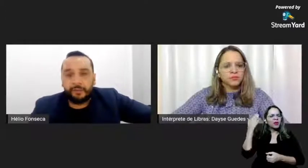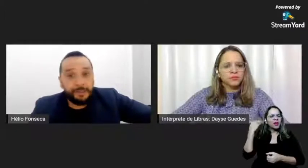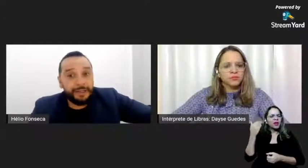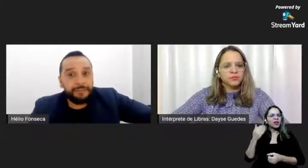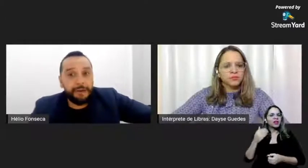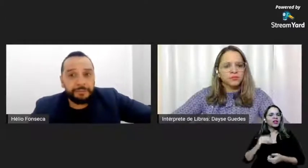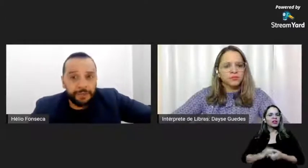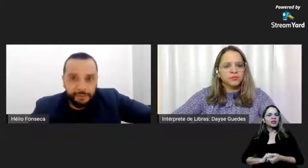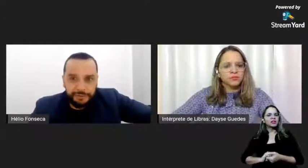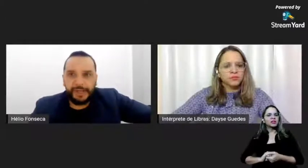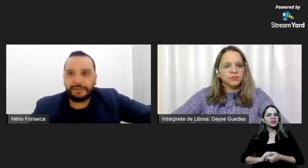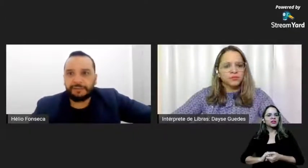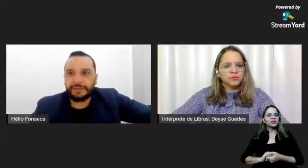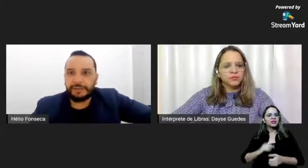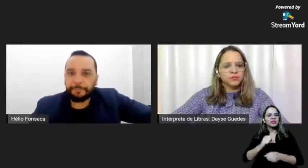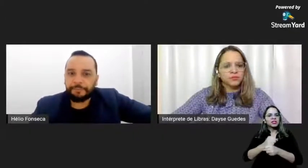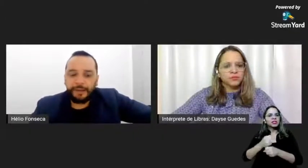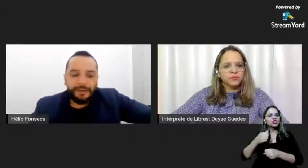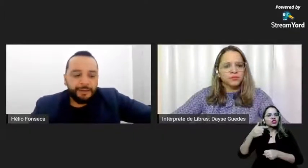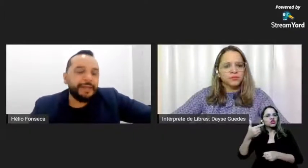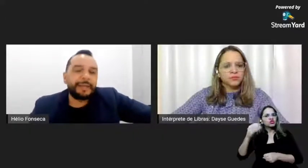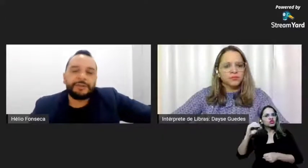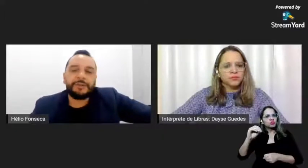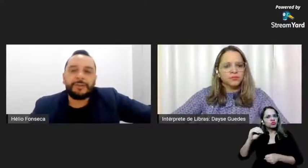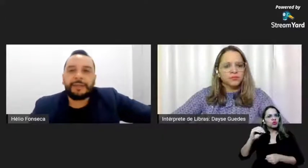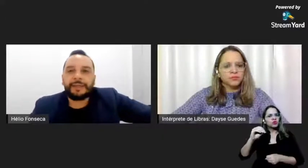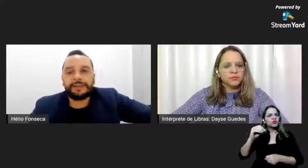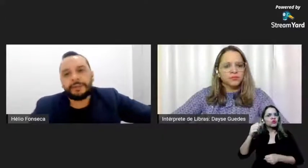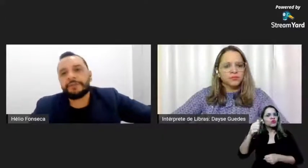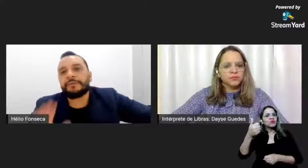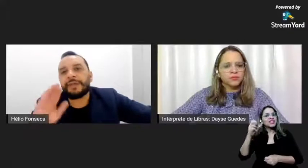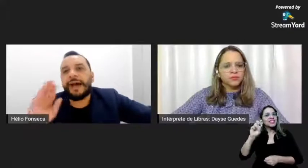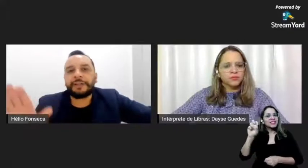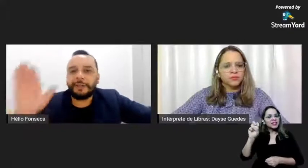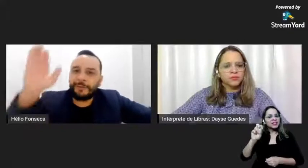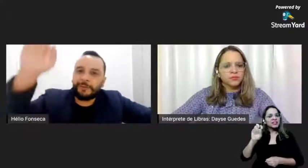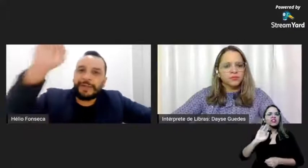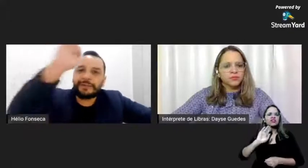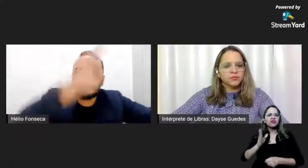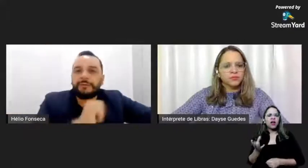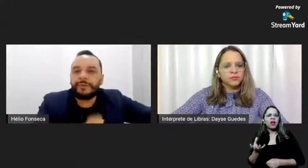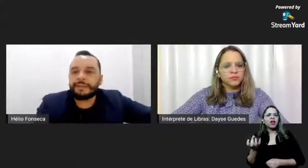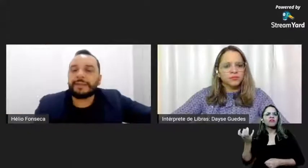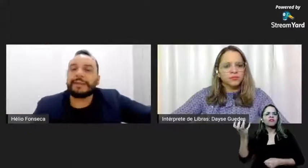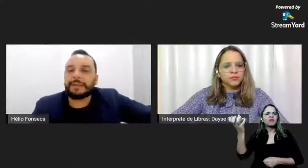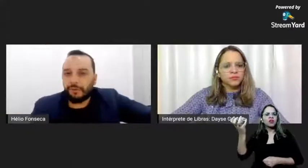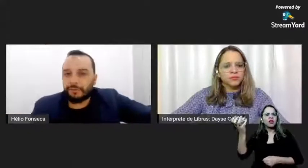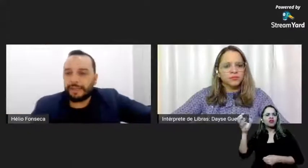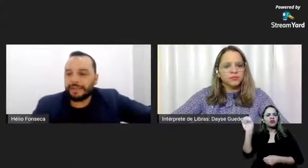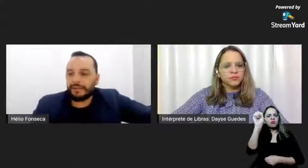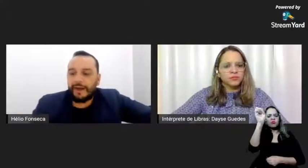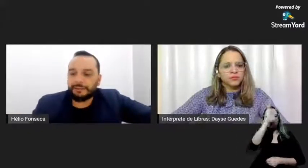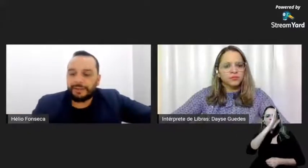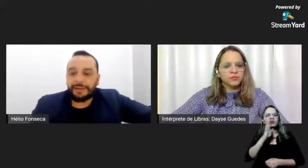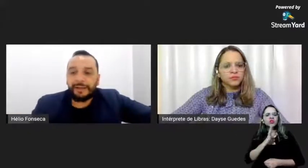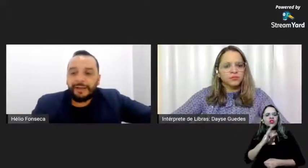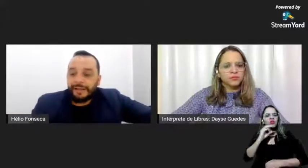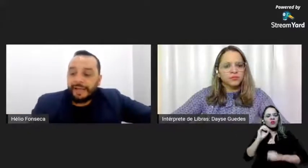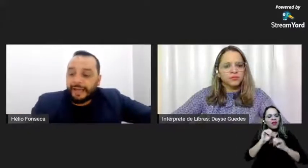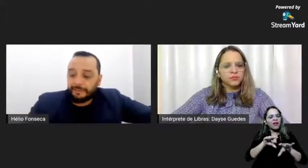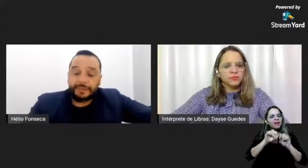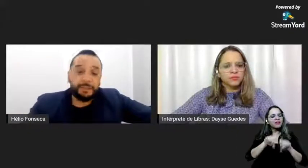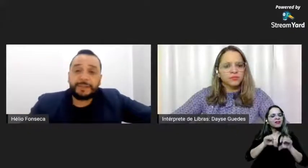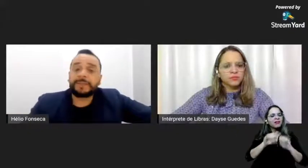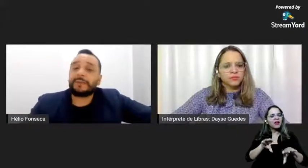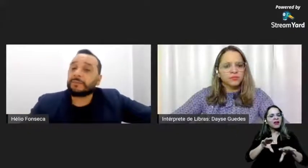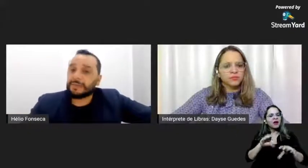gente aprendeu a comunicação áptica em 2014. Desde 2015, a gente já viaja pelo Brasil ensinando comunicação áptica.